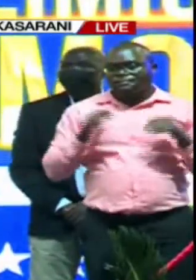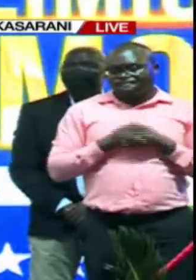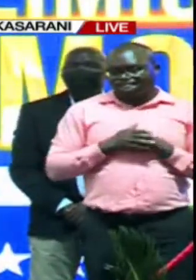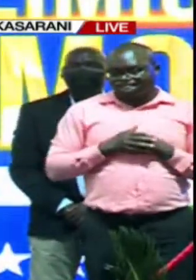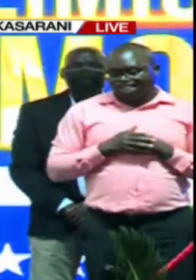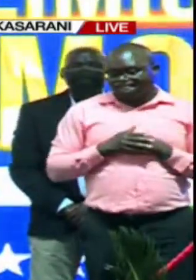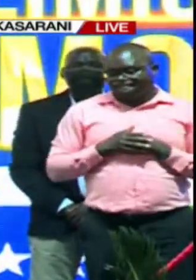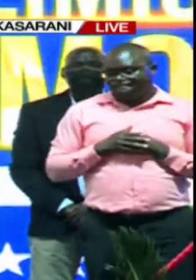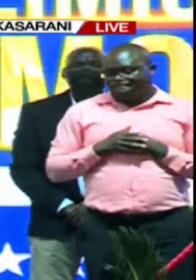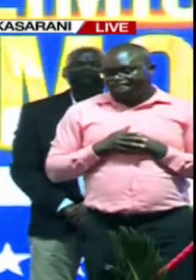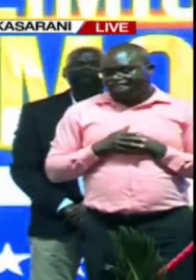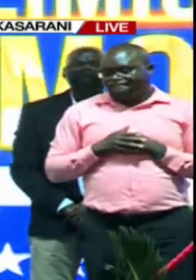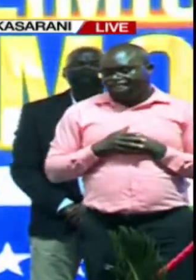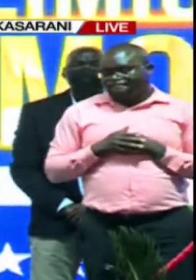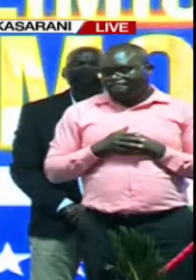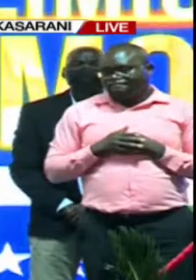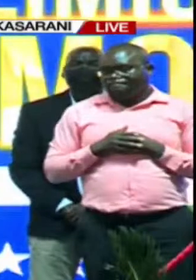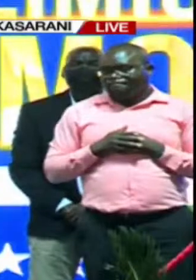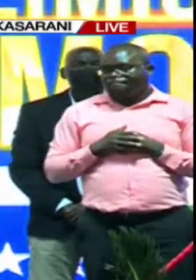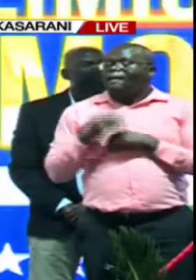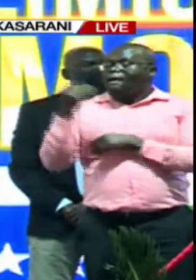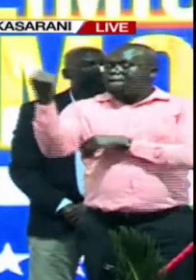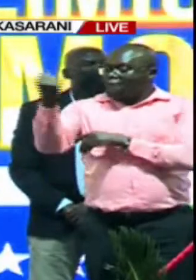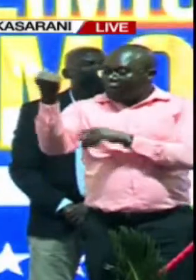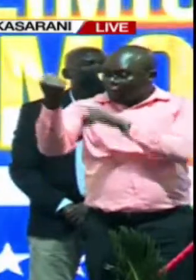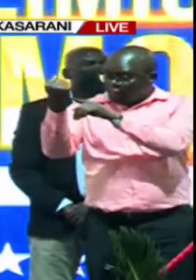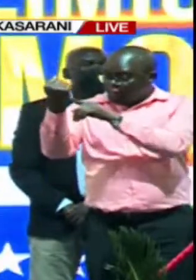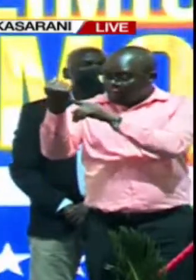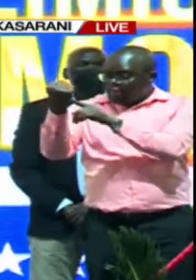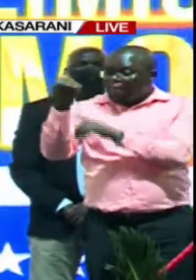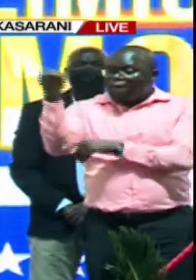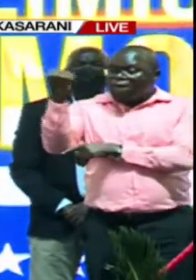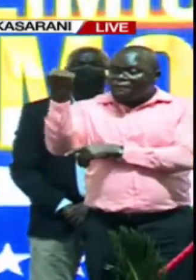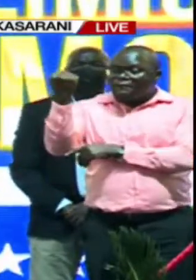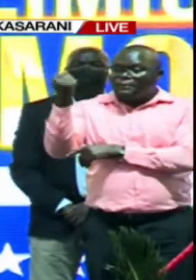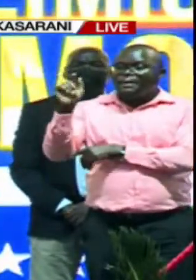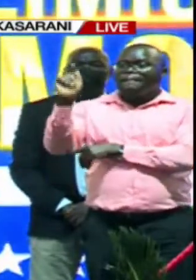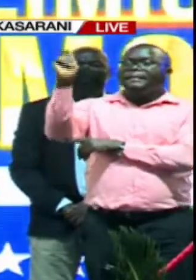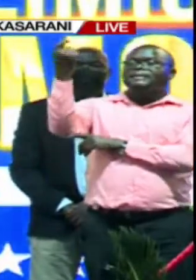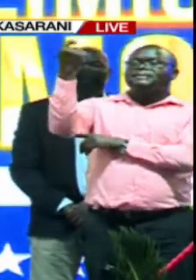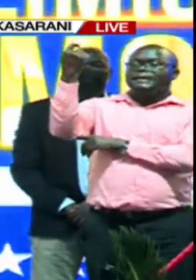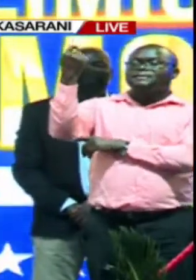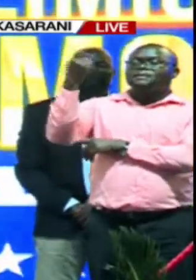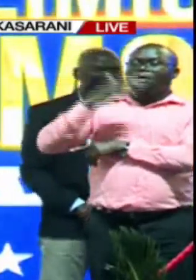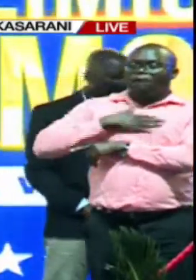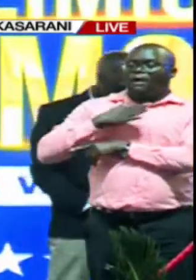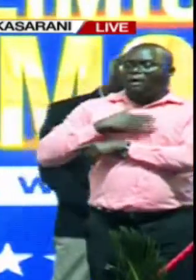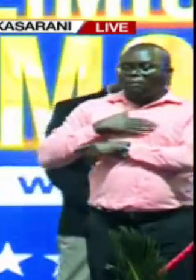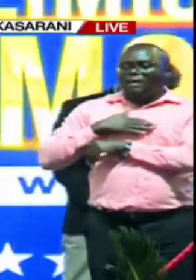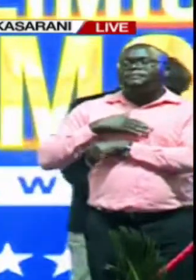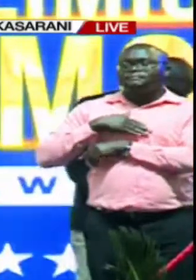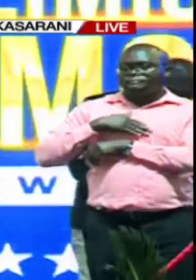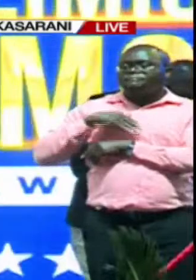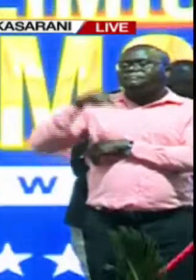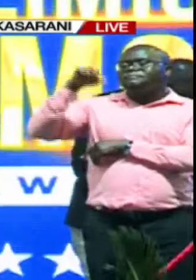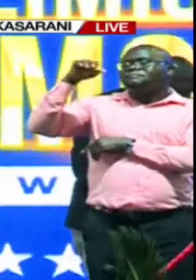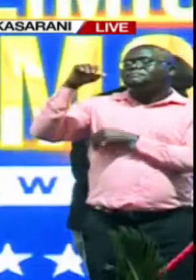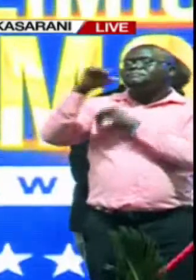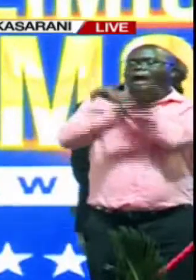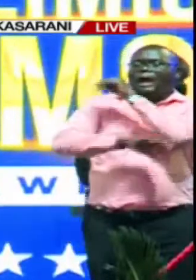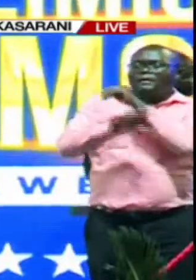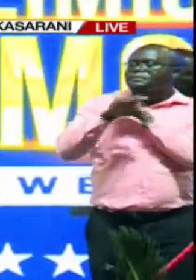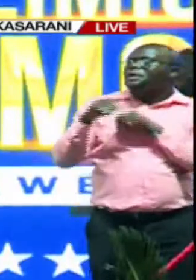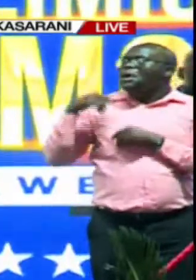the 5th president of our republic will be no any